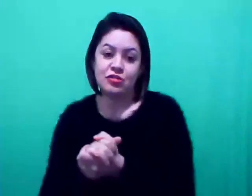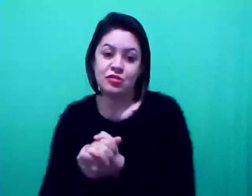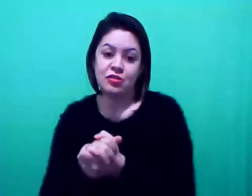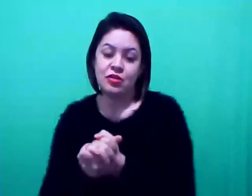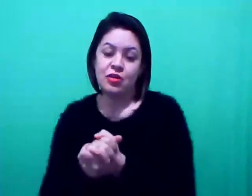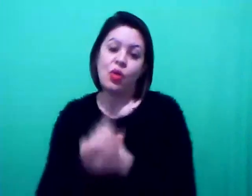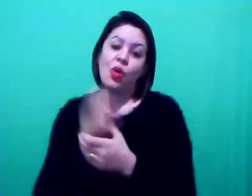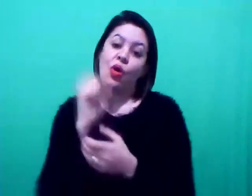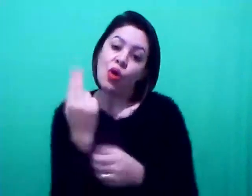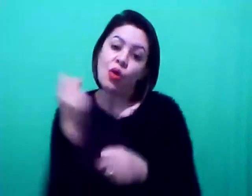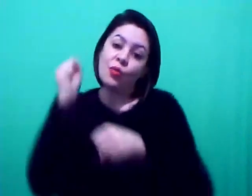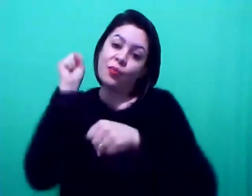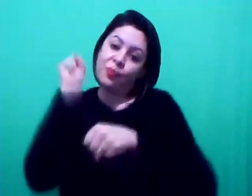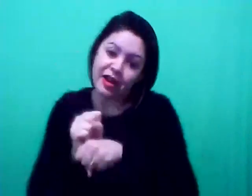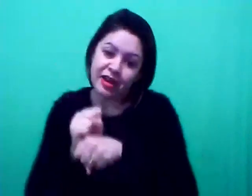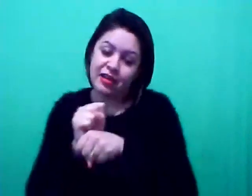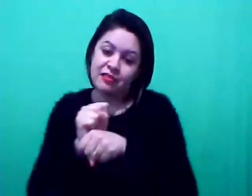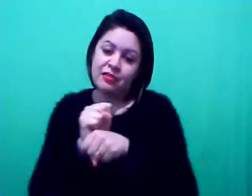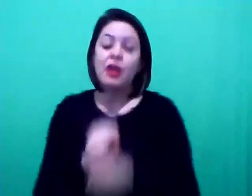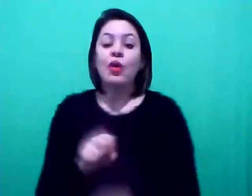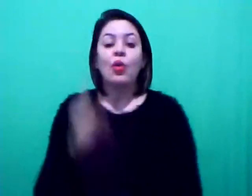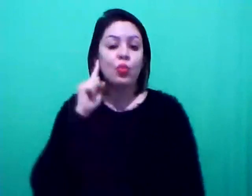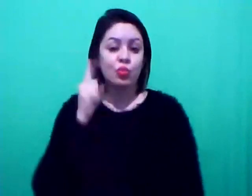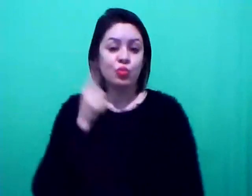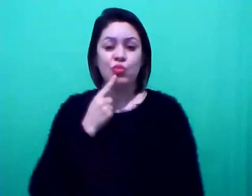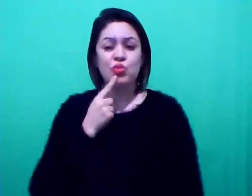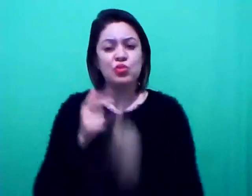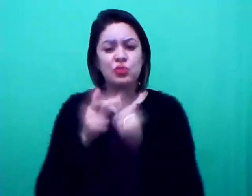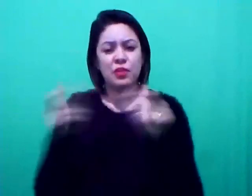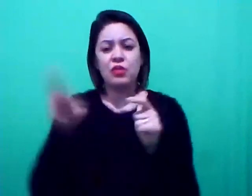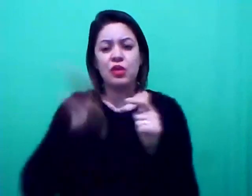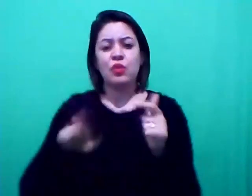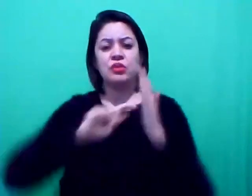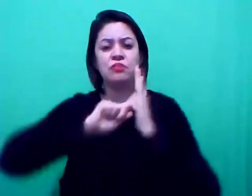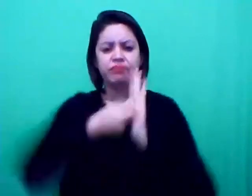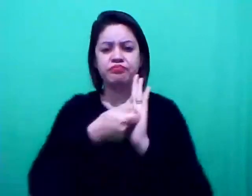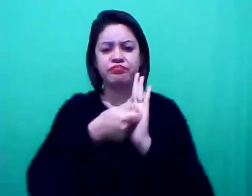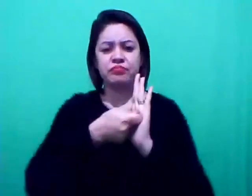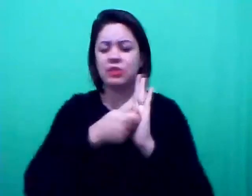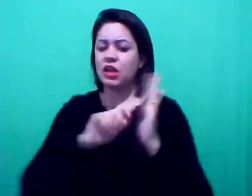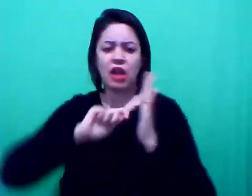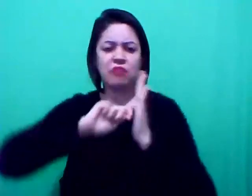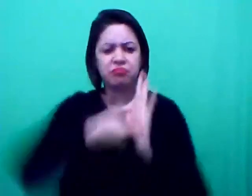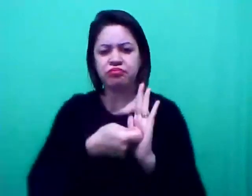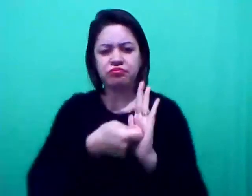Ou abandonei, interrompi, ou parei, né? O surdo, ele consegue entender,